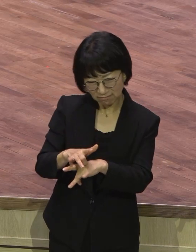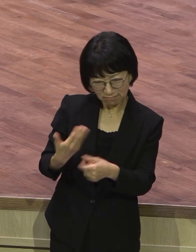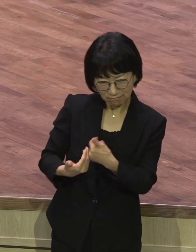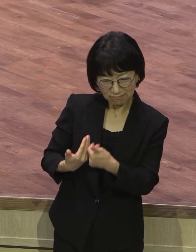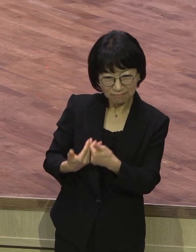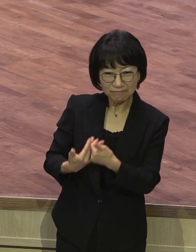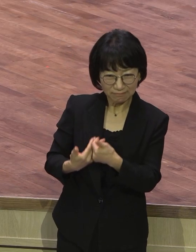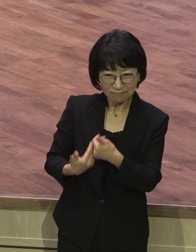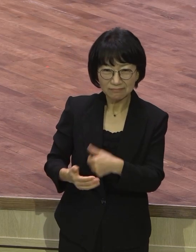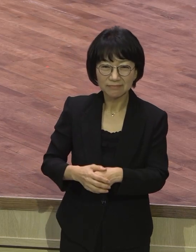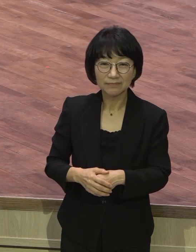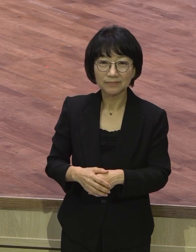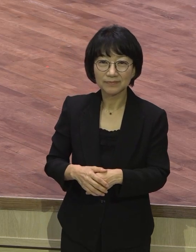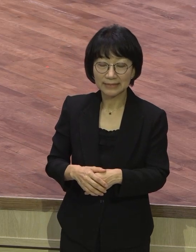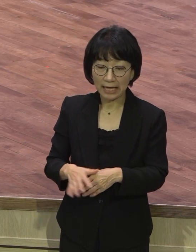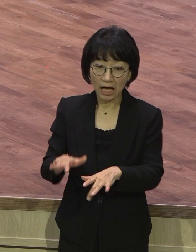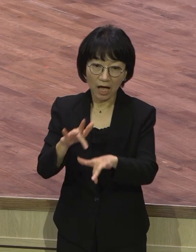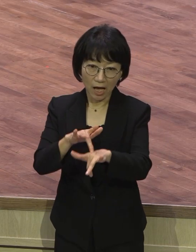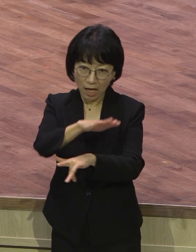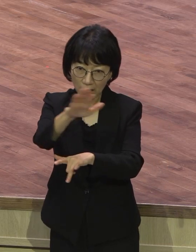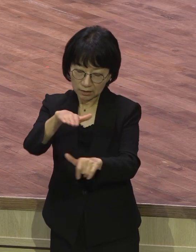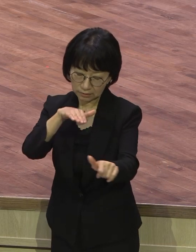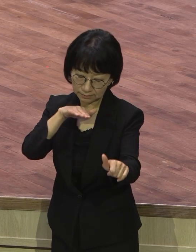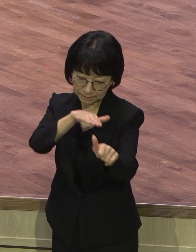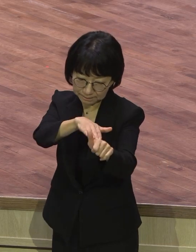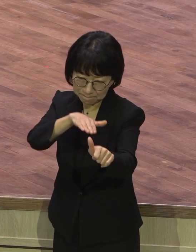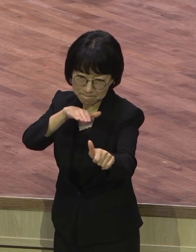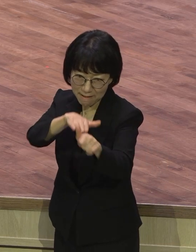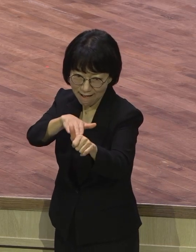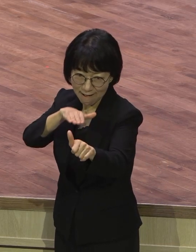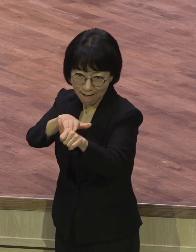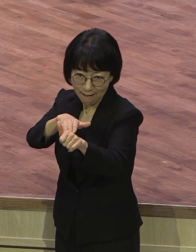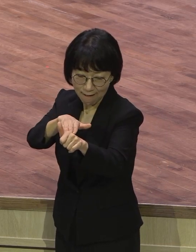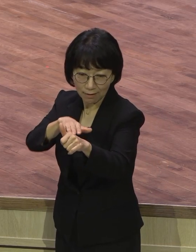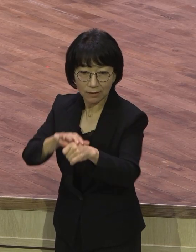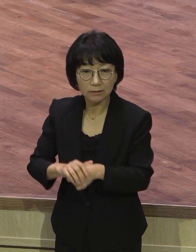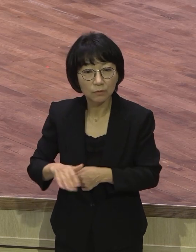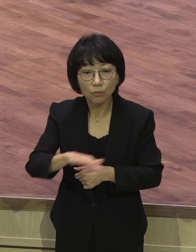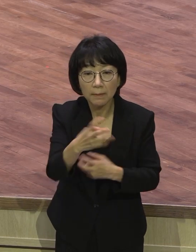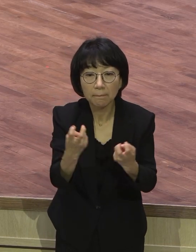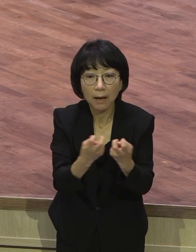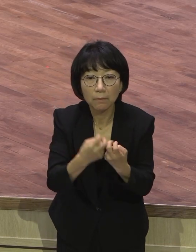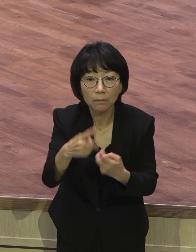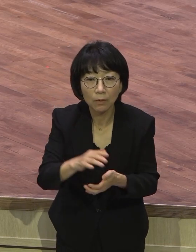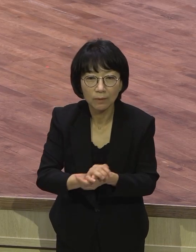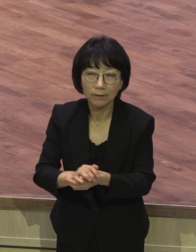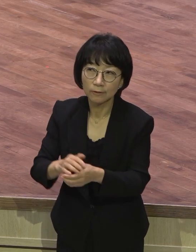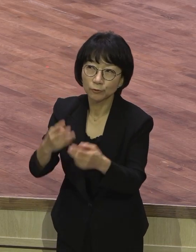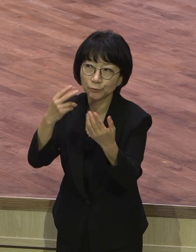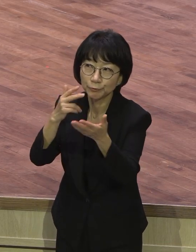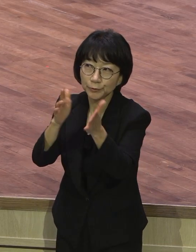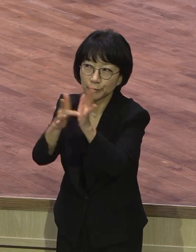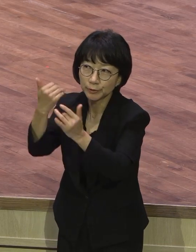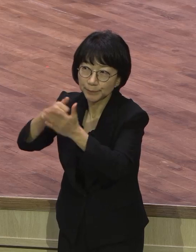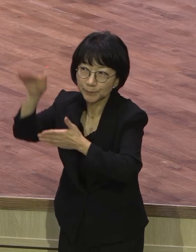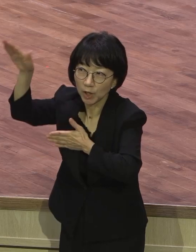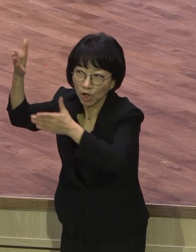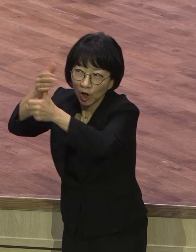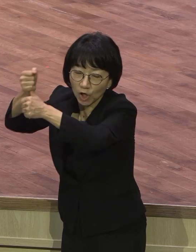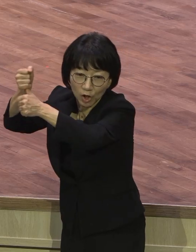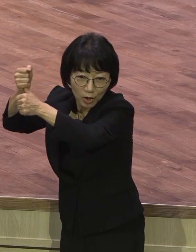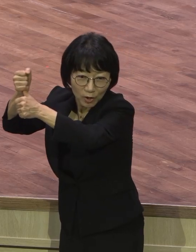가야 되겠는데 끊임없이 사단이 공격한단 말이에요. 우리는 주님들을 주님만 바라볼 뿐이에요. 그분은